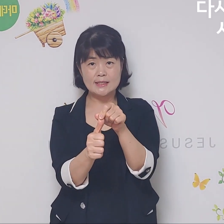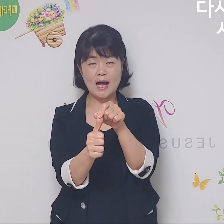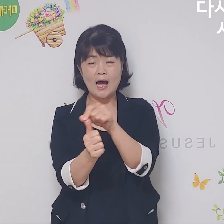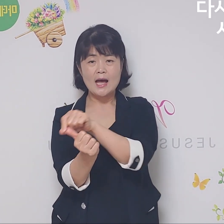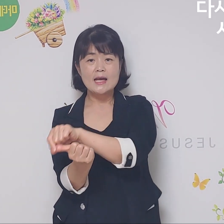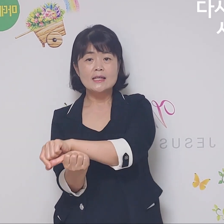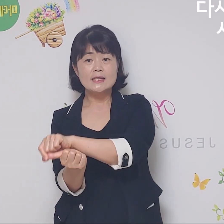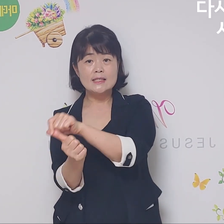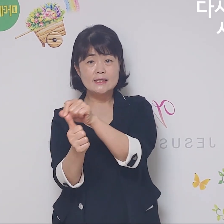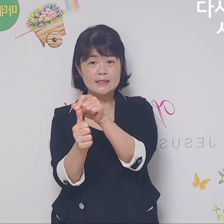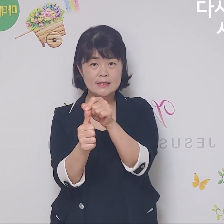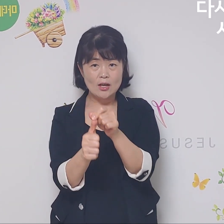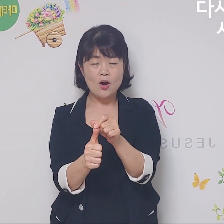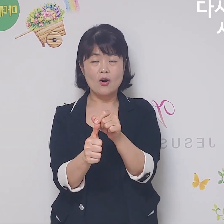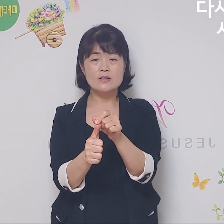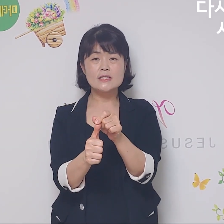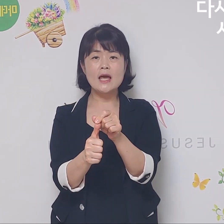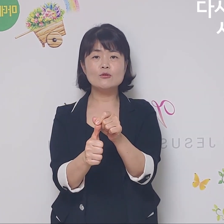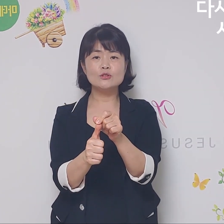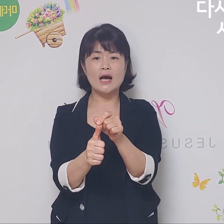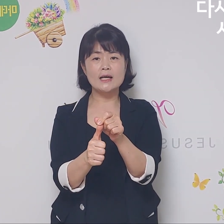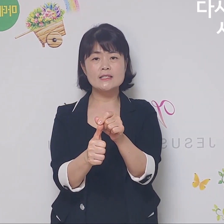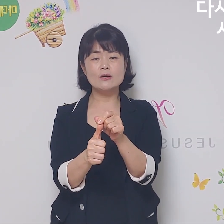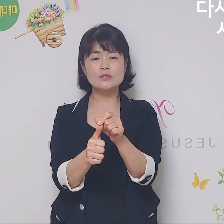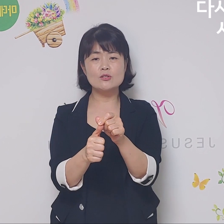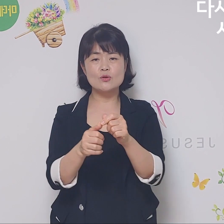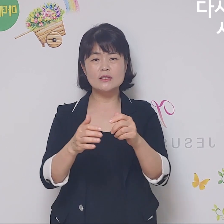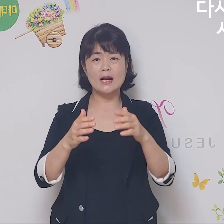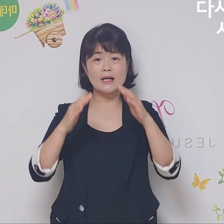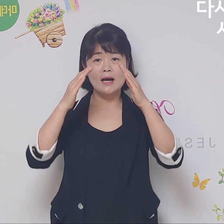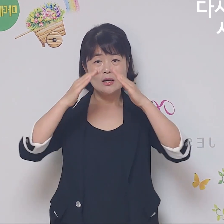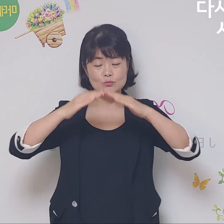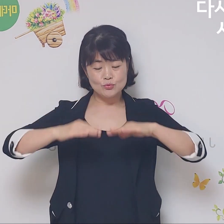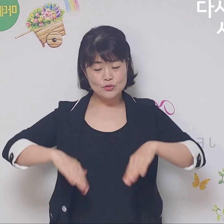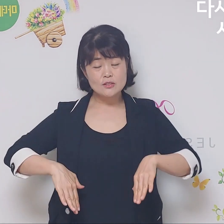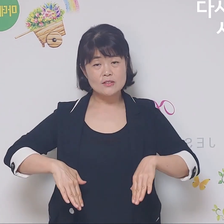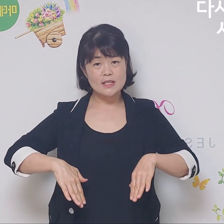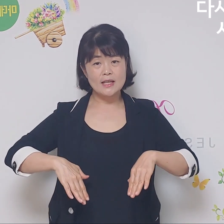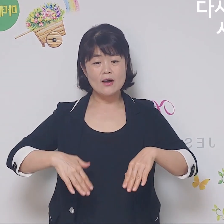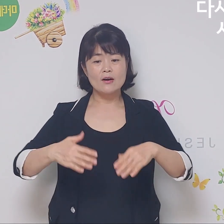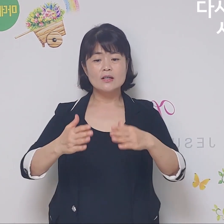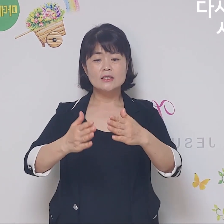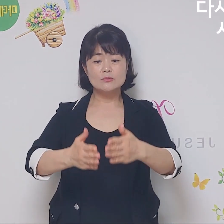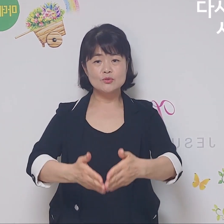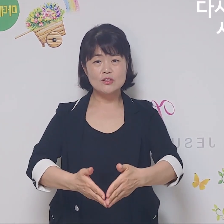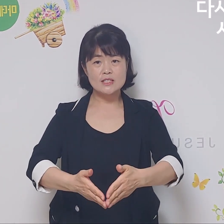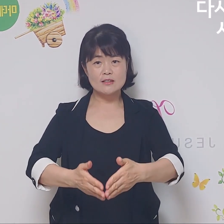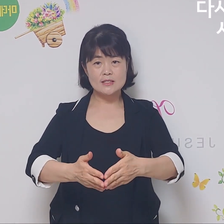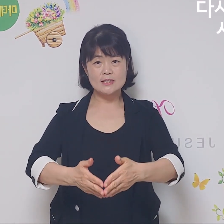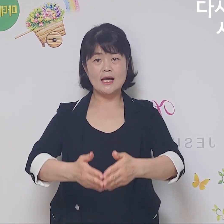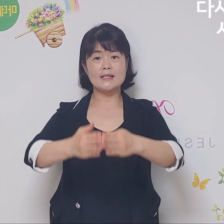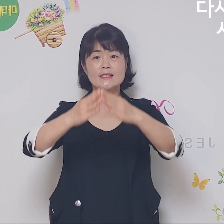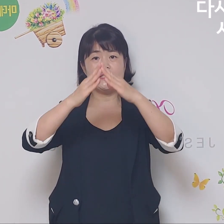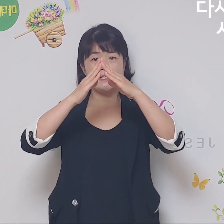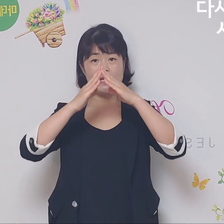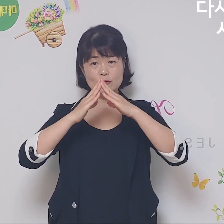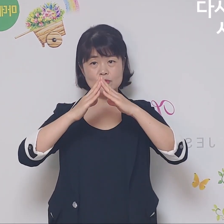일으키다. 일으켜 세우다 수화는 아까 무너졌잖아요. 그 무너진 것을 다시 세우는